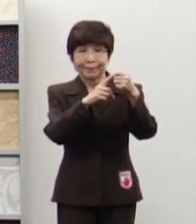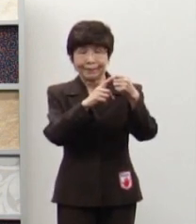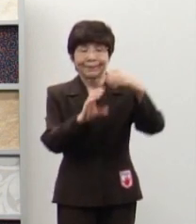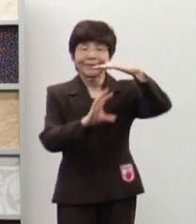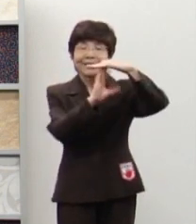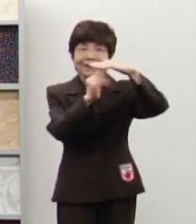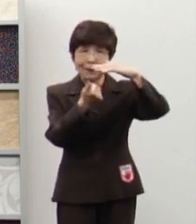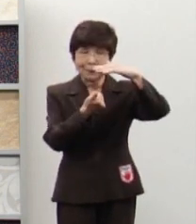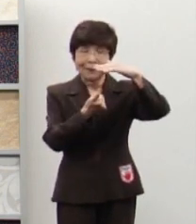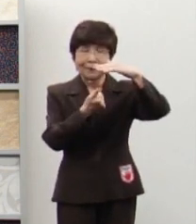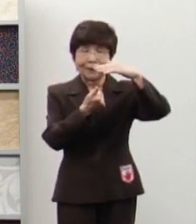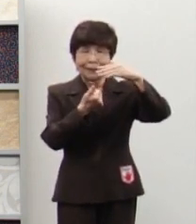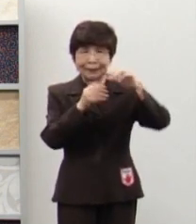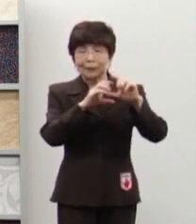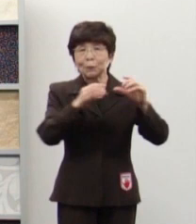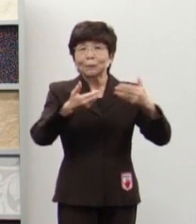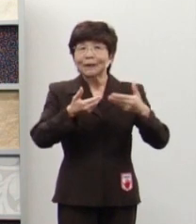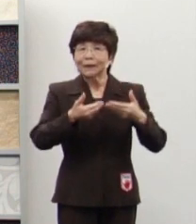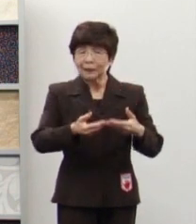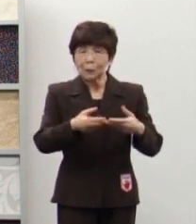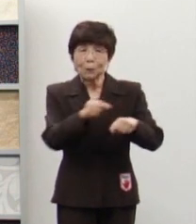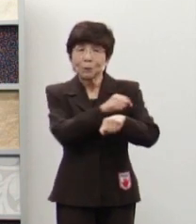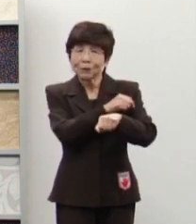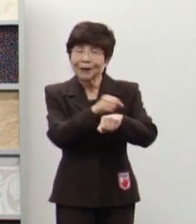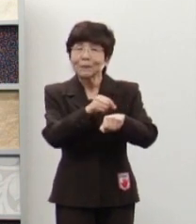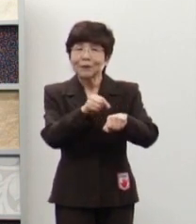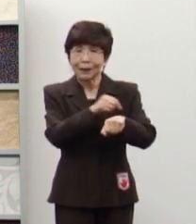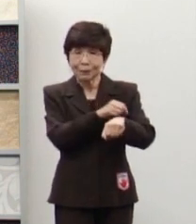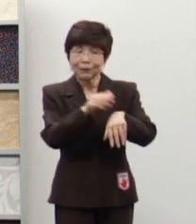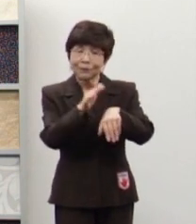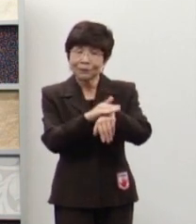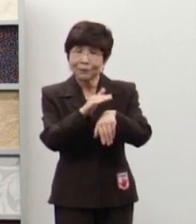山梨グリーンゾーンプレミアムの準備を進めてまいりました。